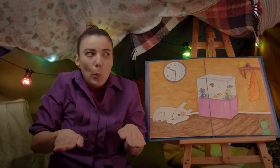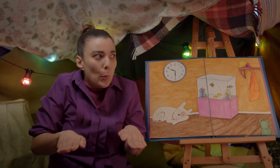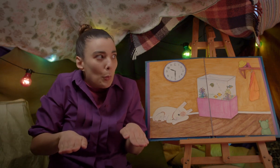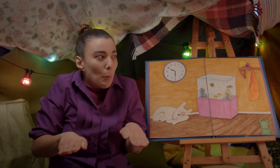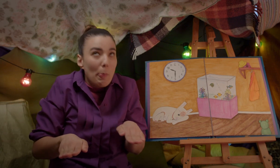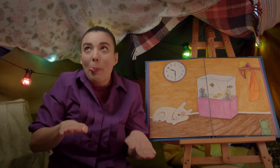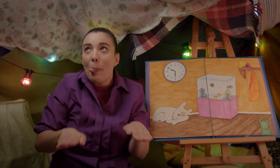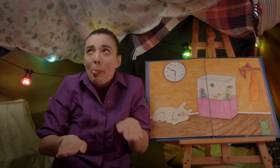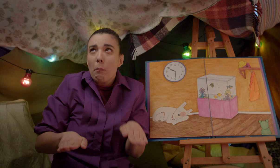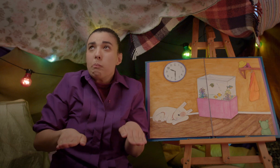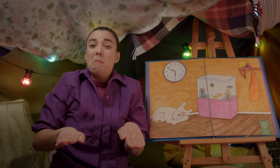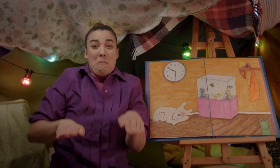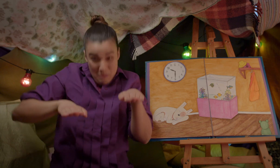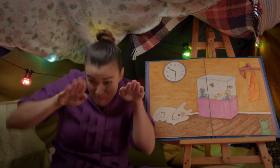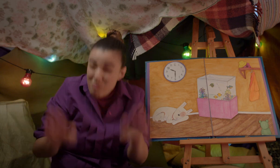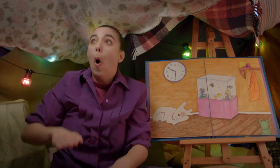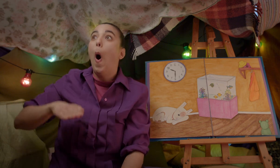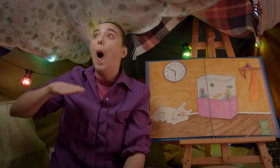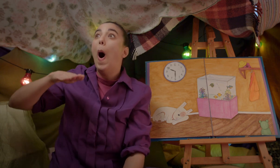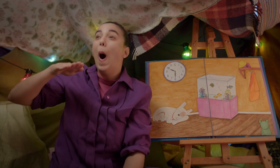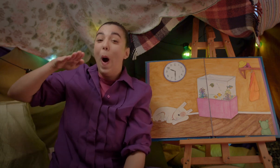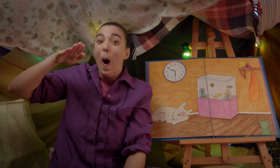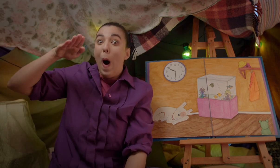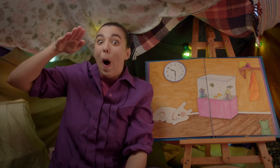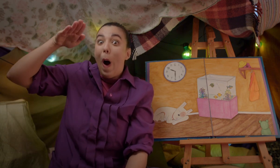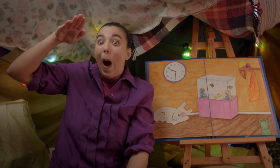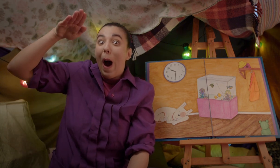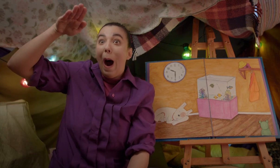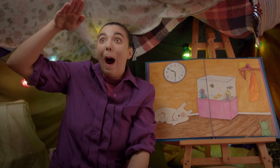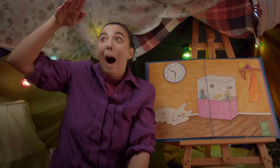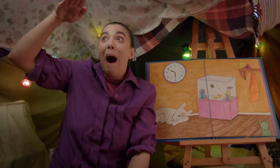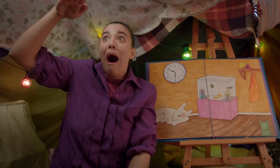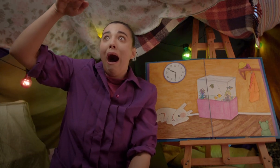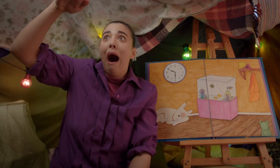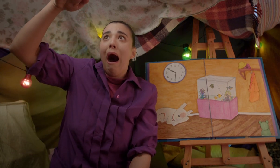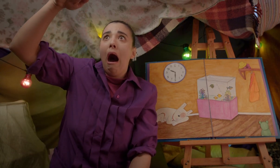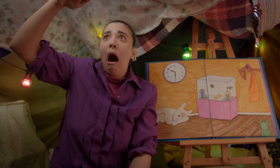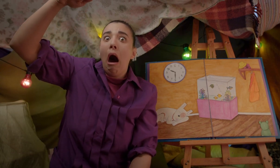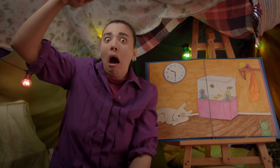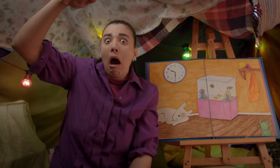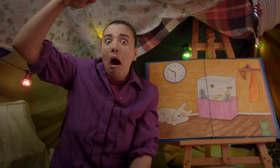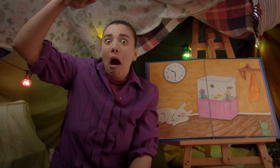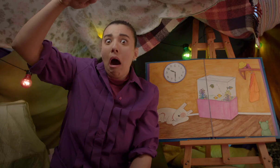tog sats och hoppade så högt att...